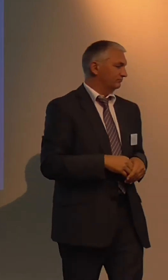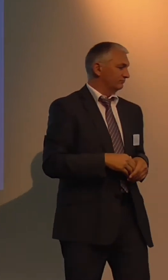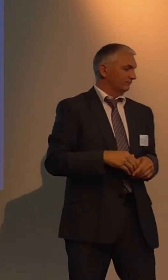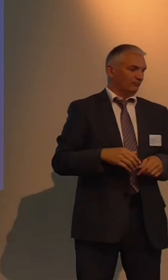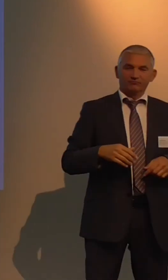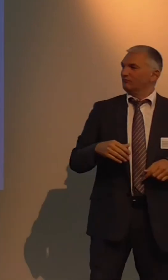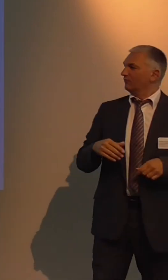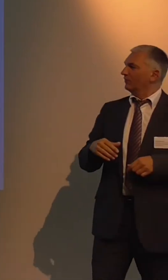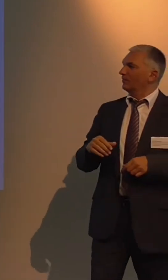wichtige Meilensteine.